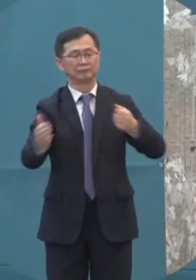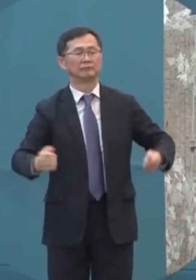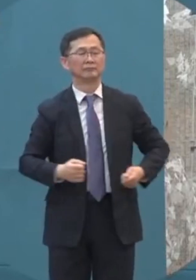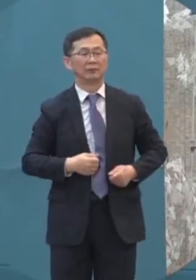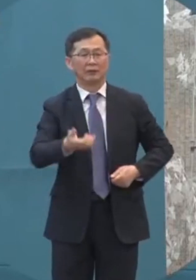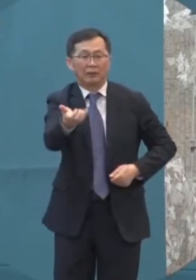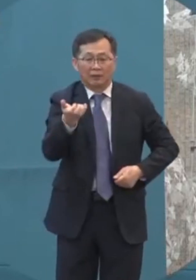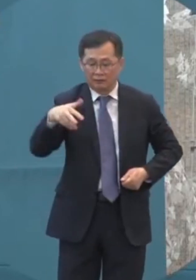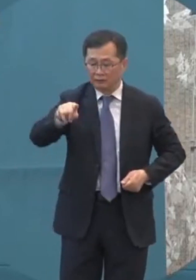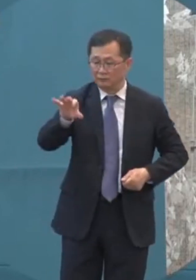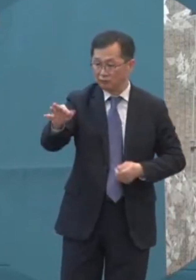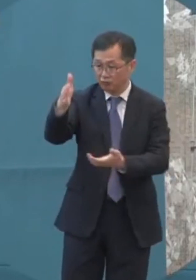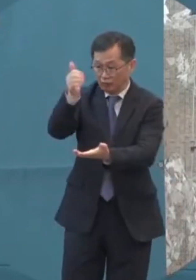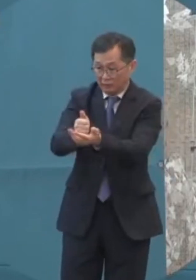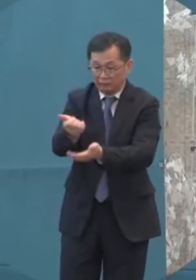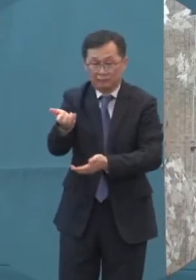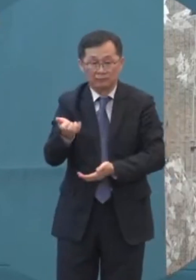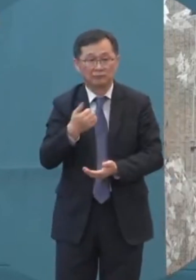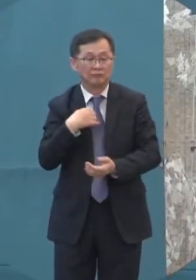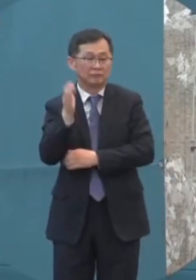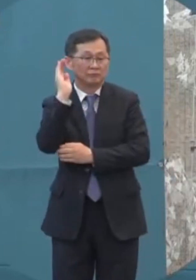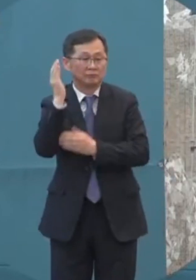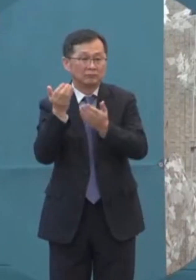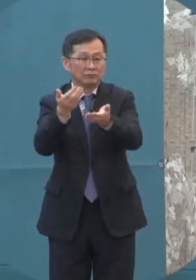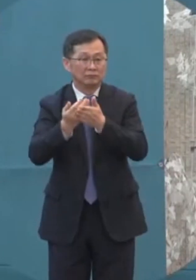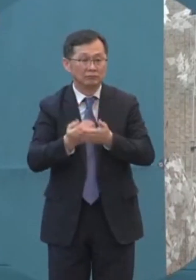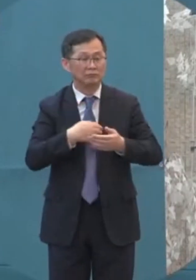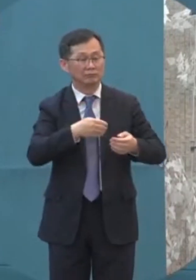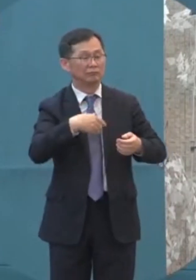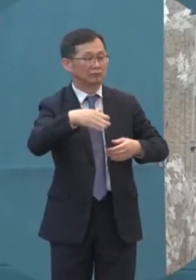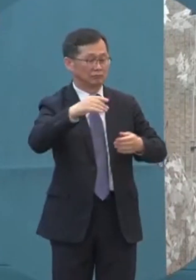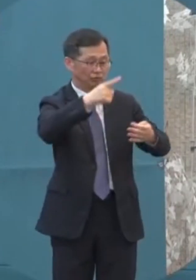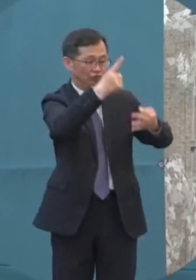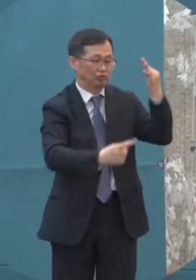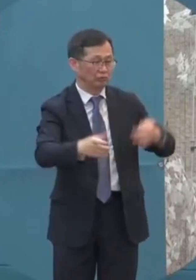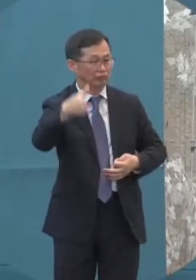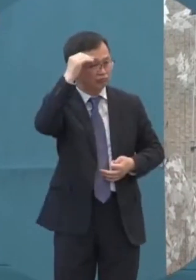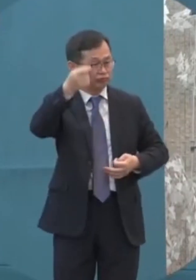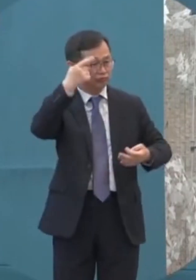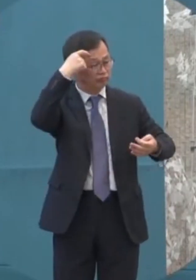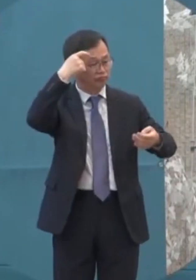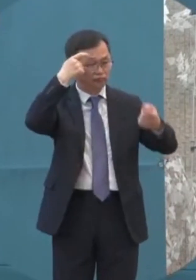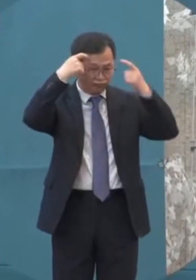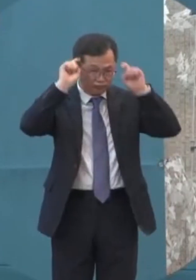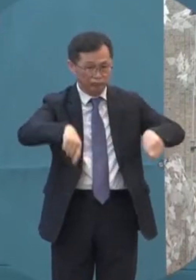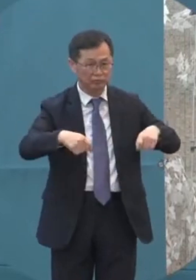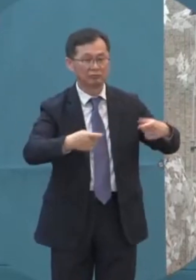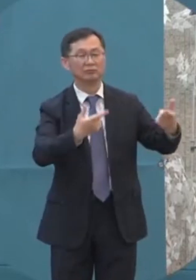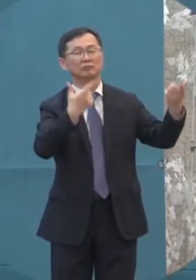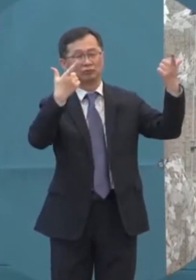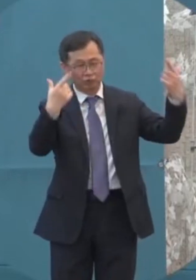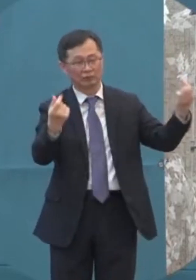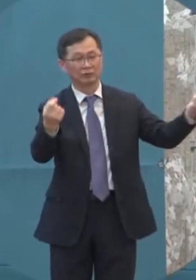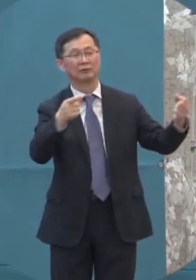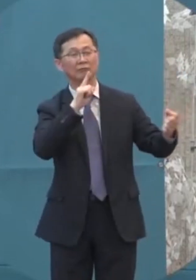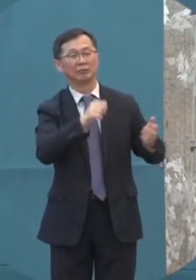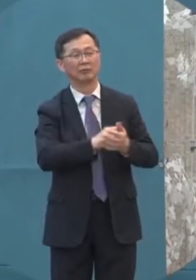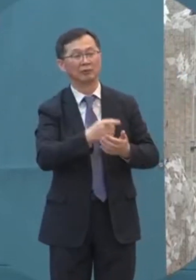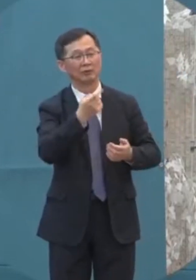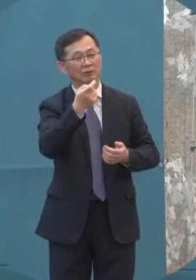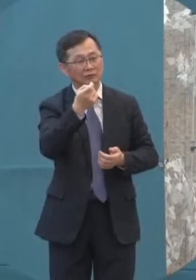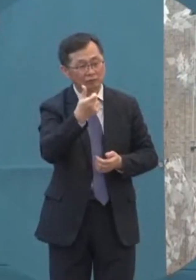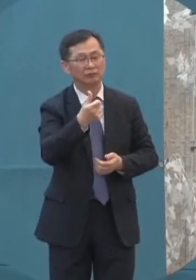아까 정대철 회장님은 멍텅구리라 그랬지만 같은 말입니다. 저는